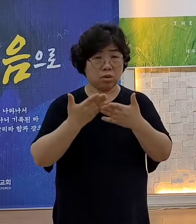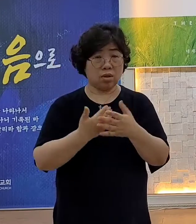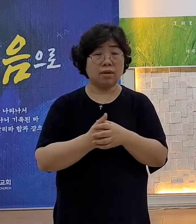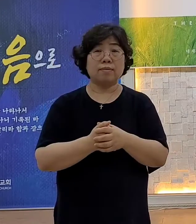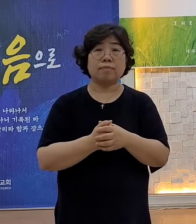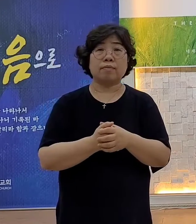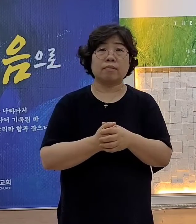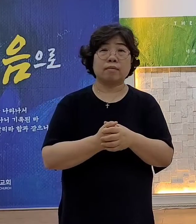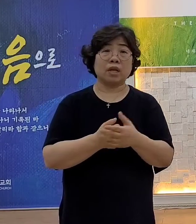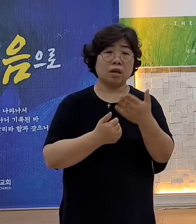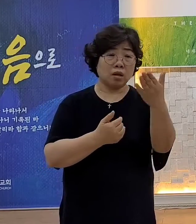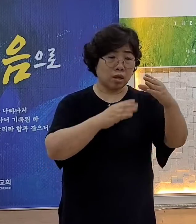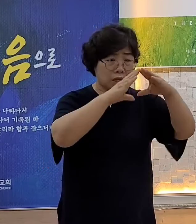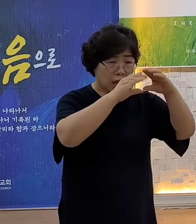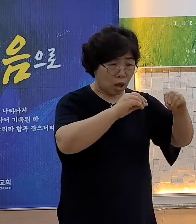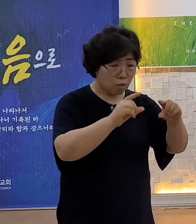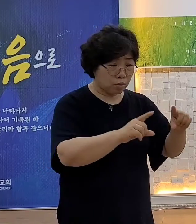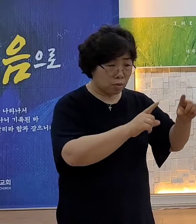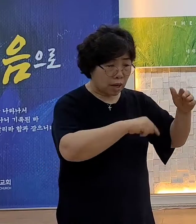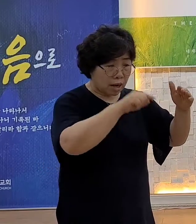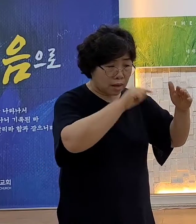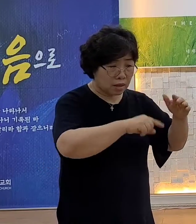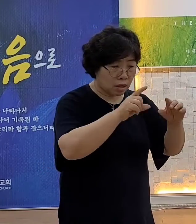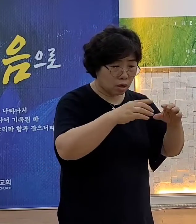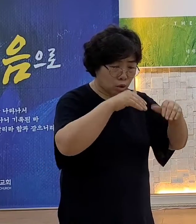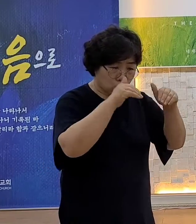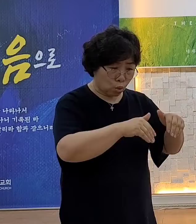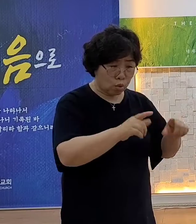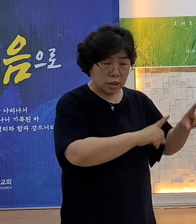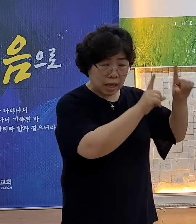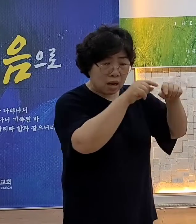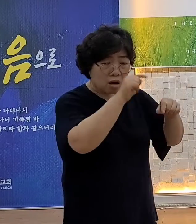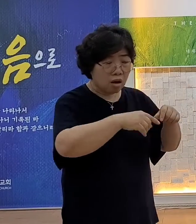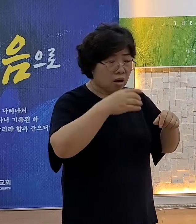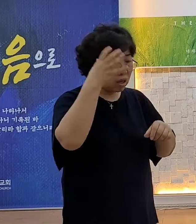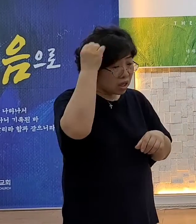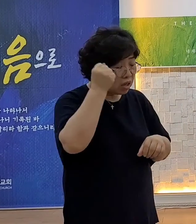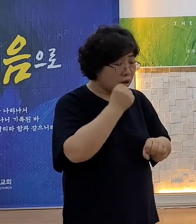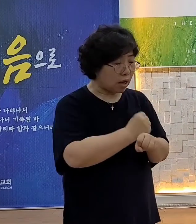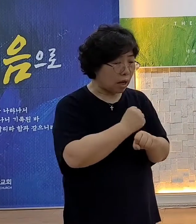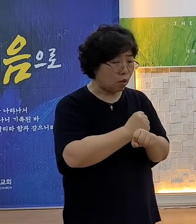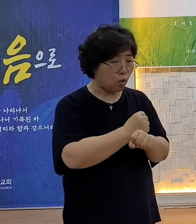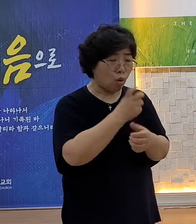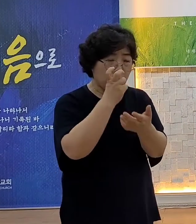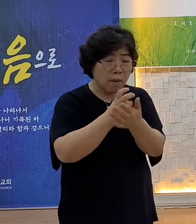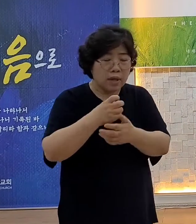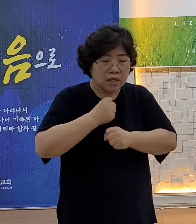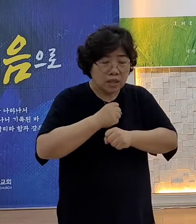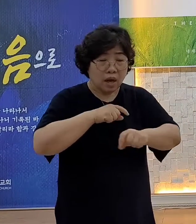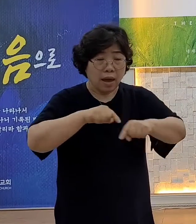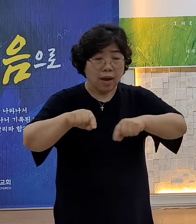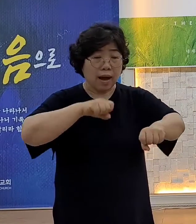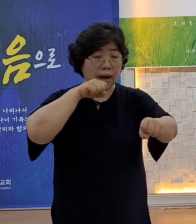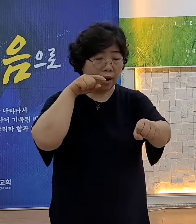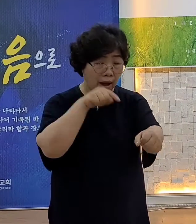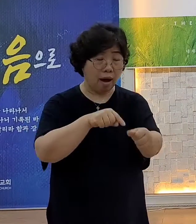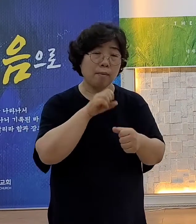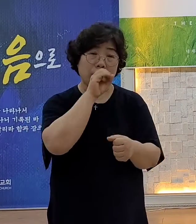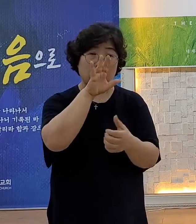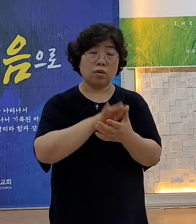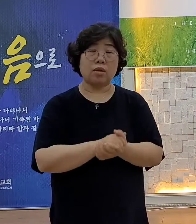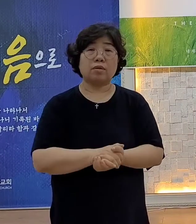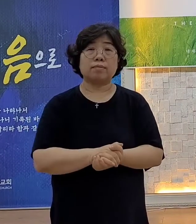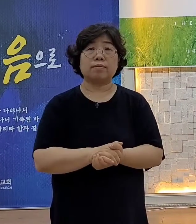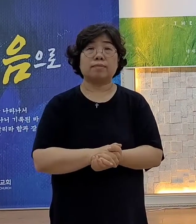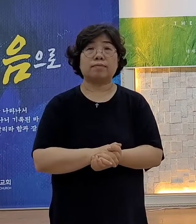너는 애굽에서 종되었던 것을 기억하고 이 규례를 지켜 행할지니라. 마지막 말씀이죠.